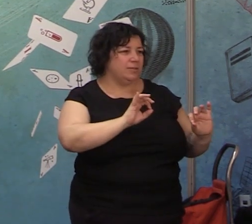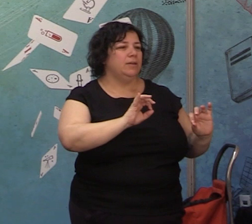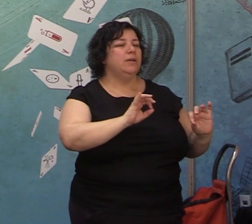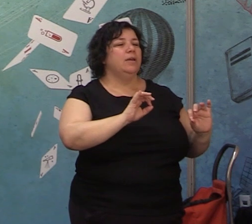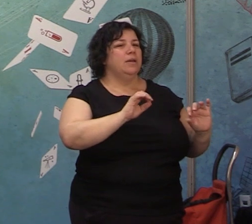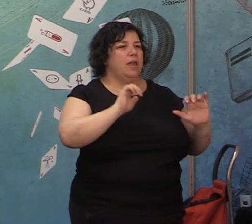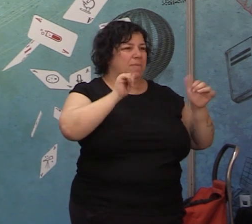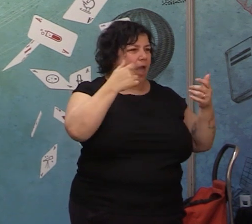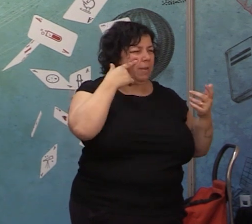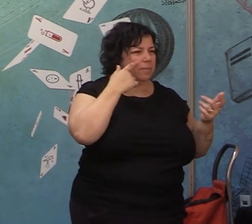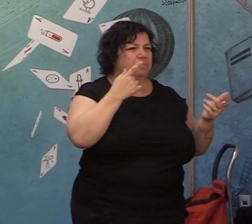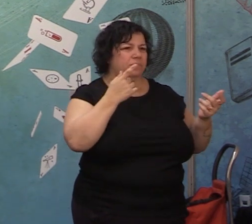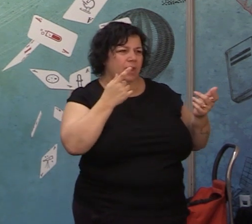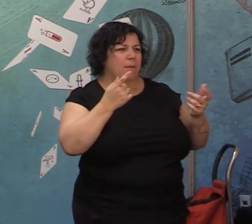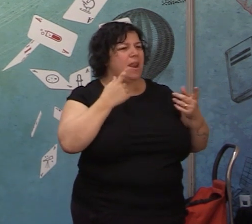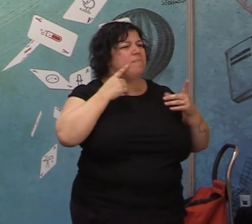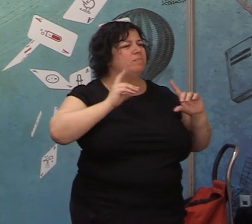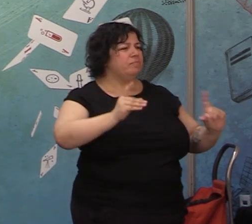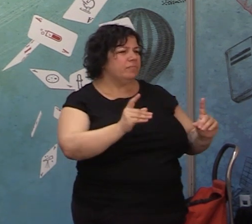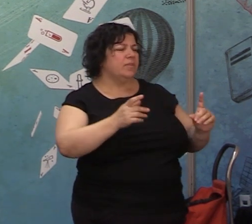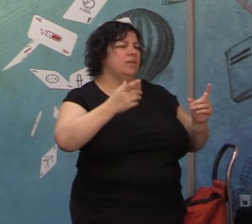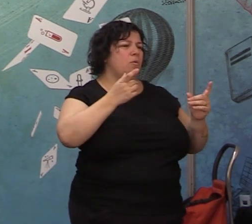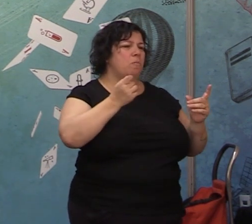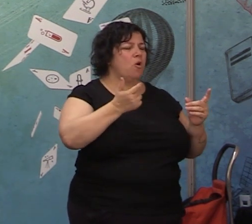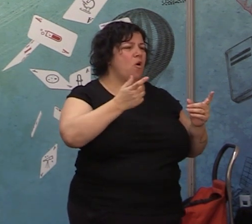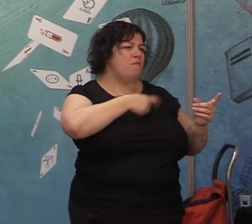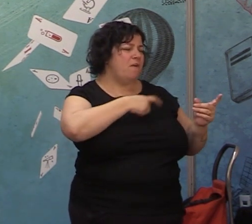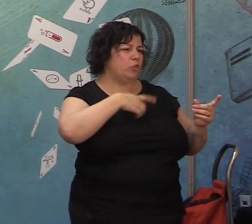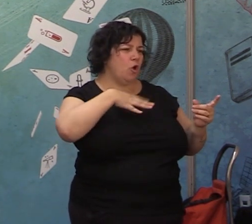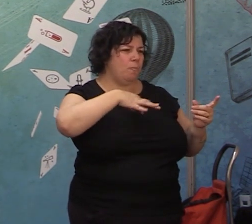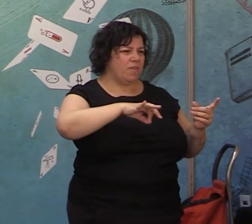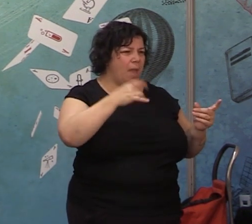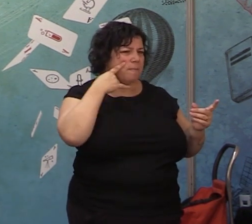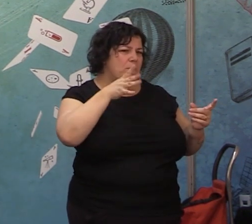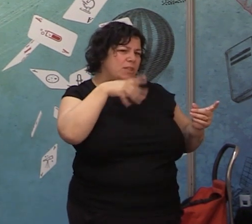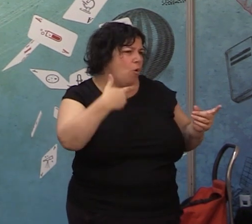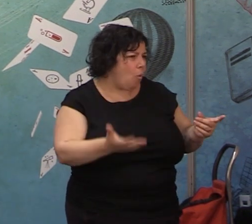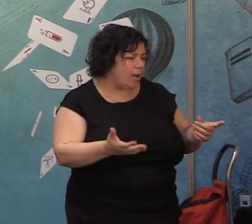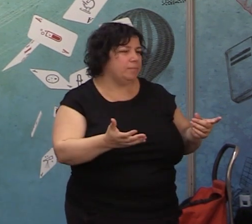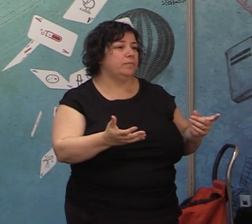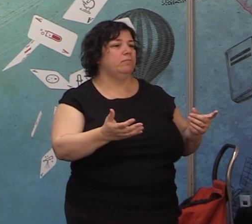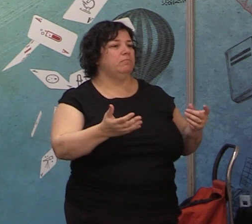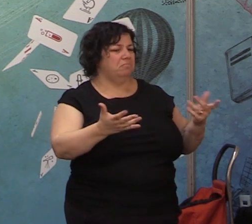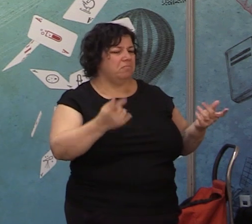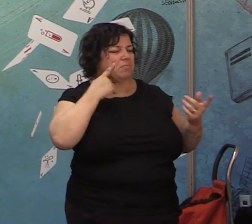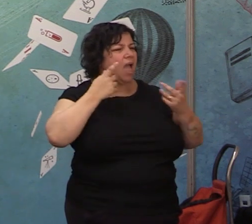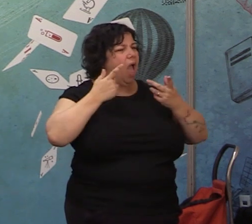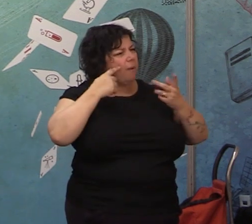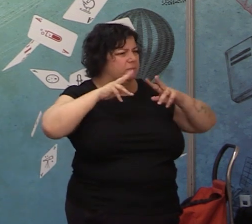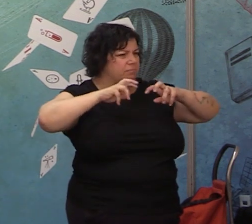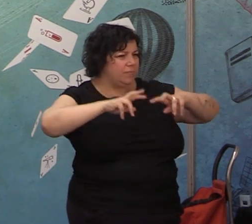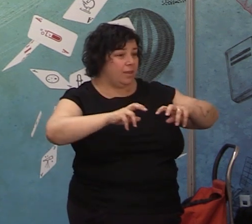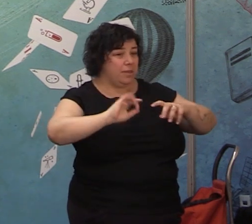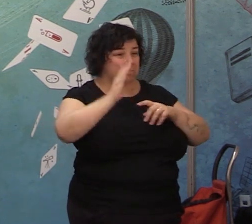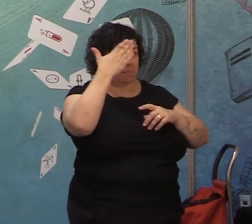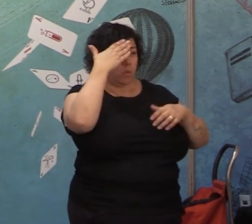empezaron a decir, pues para prevenir los infartos a lo mejor podemos ver qué los causa, ¿no? Y entonces vieron que el